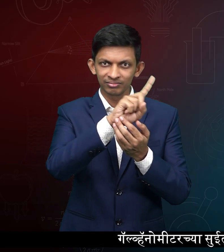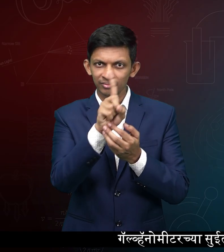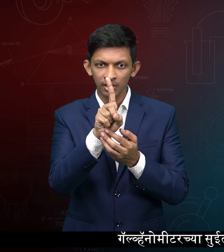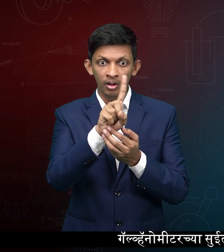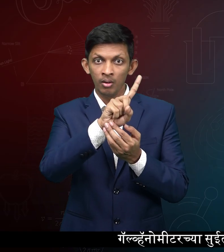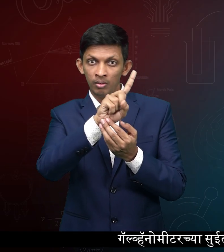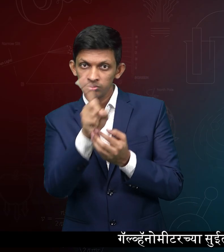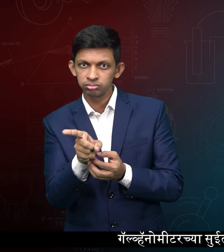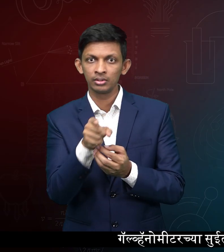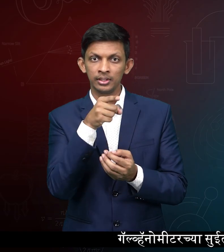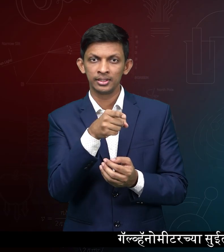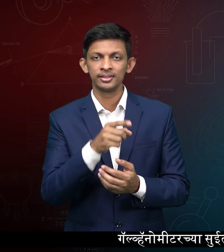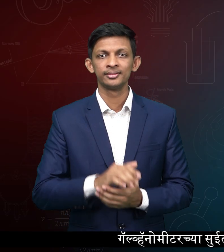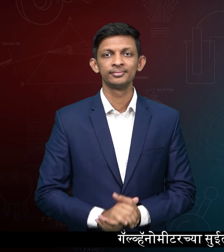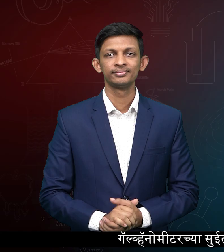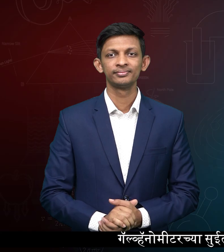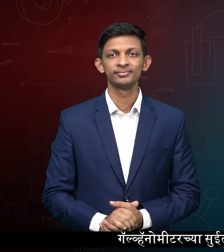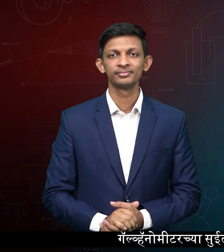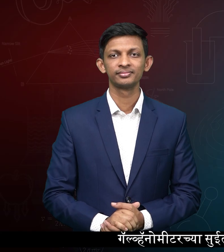गॅल्व्हॅनोमीटरच्या सुईत उजव्या बाजूस झुकण्याचे विचलन दिसेल.